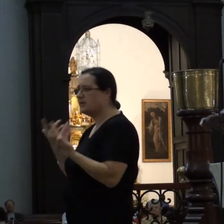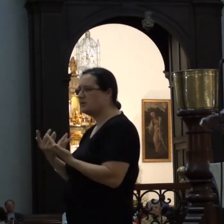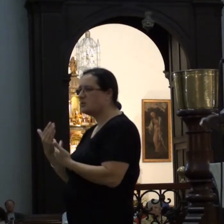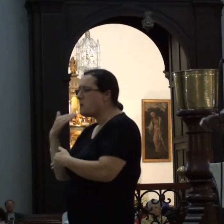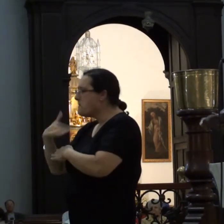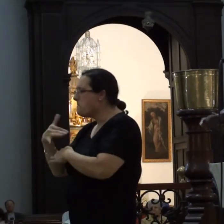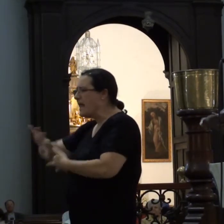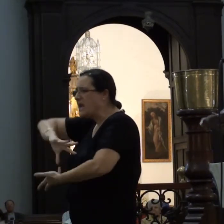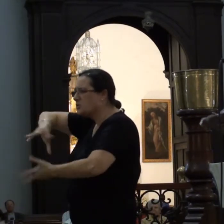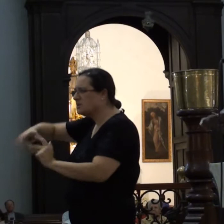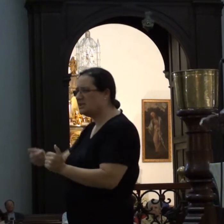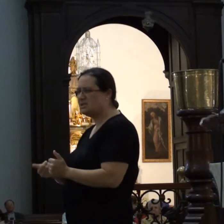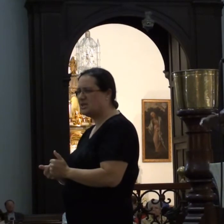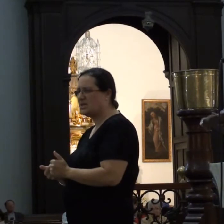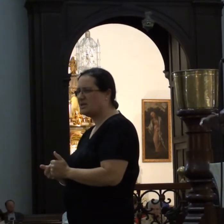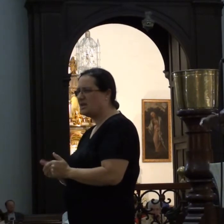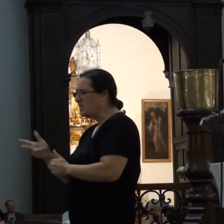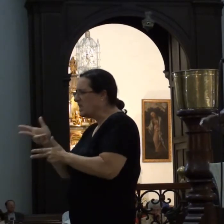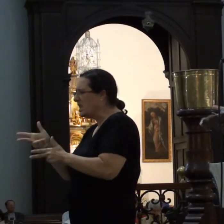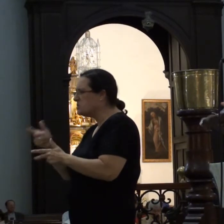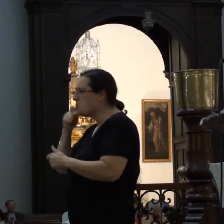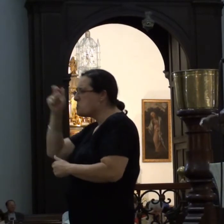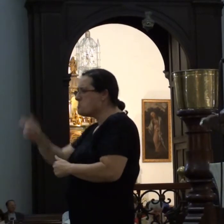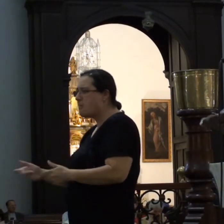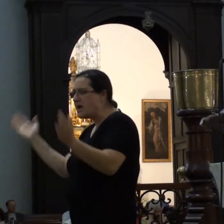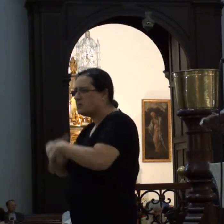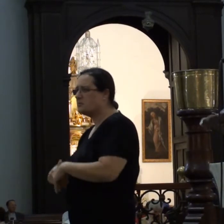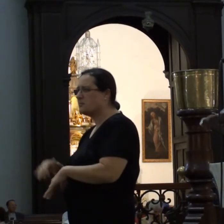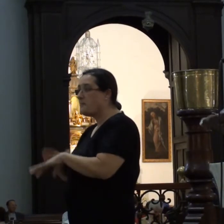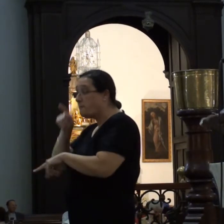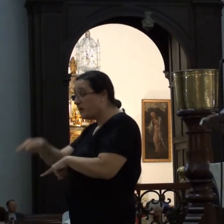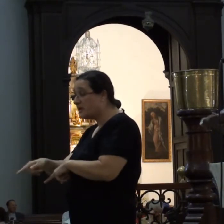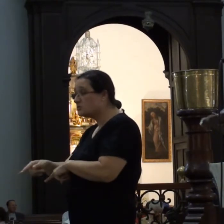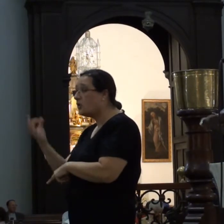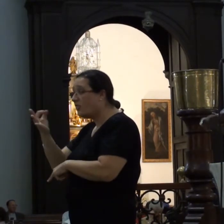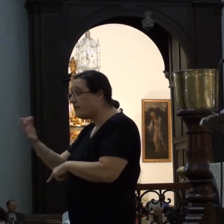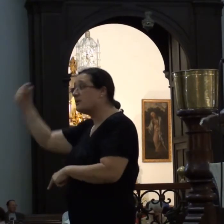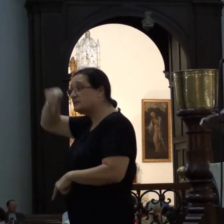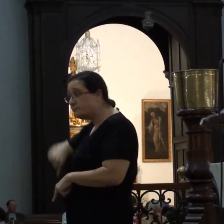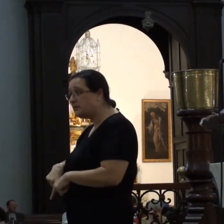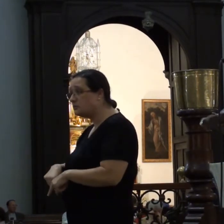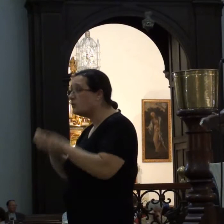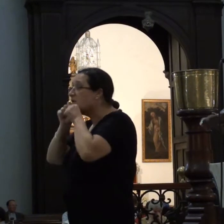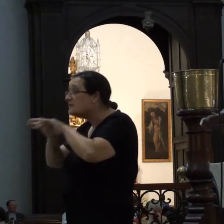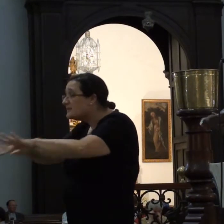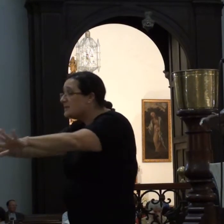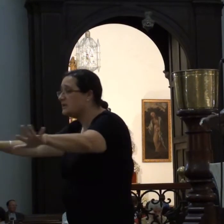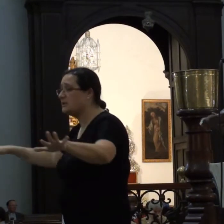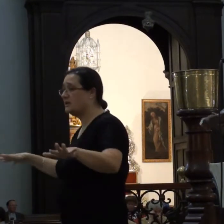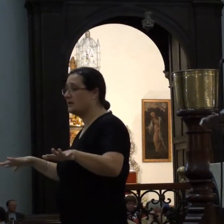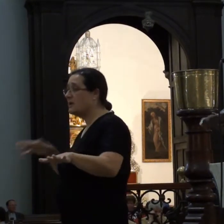y atropellos a los Derechos Humanos para eso tenemos el espíritu nos invade el espíritu